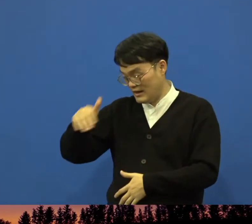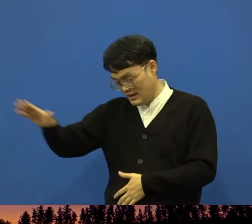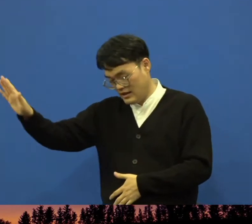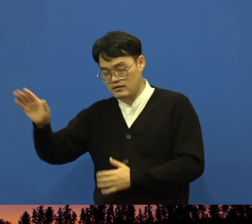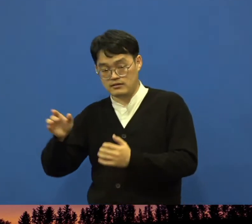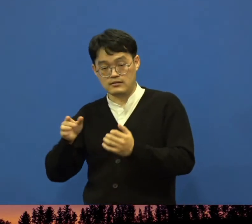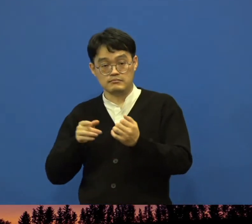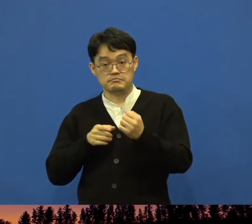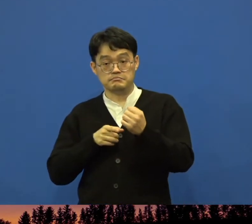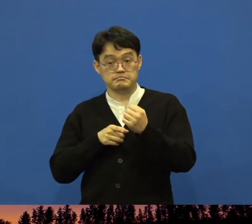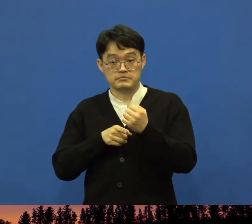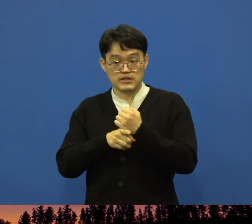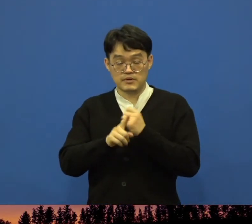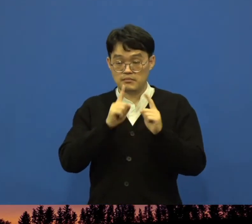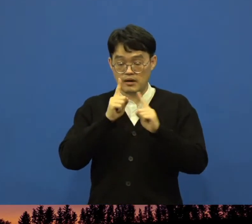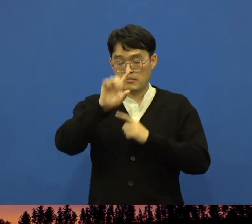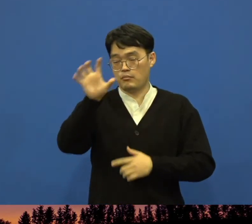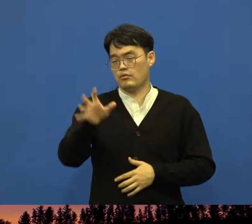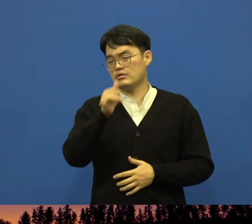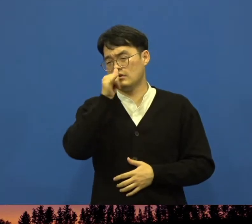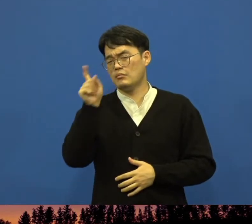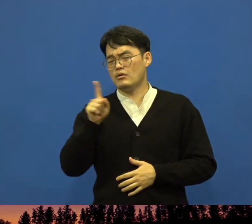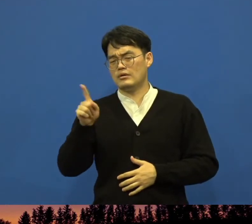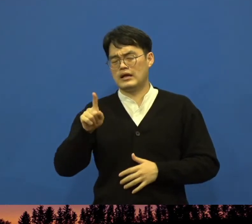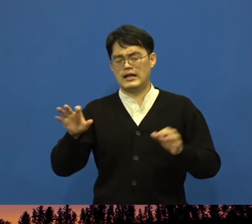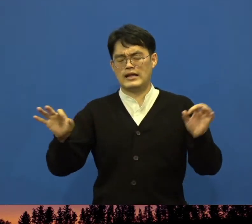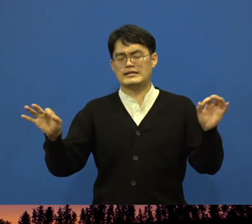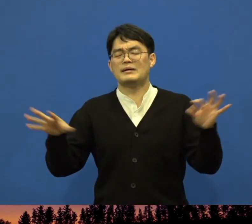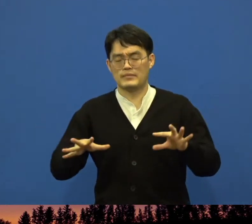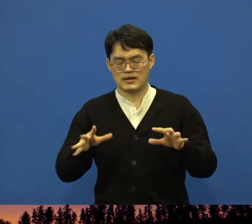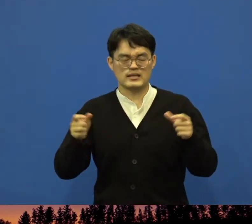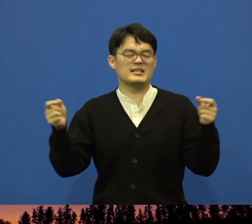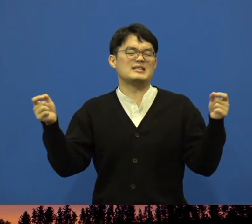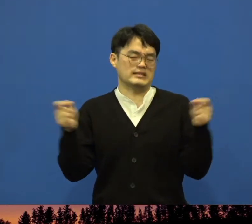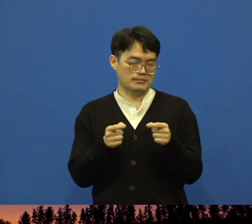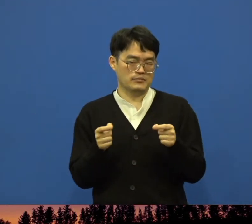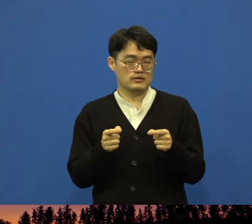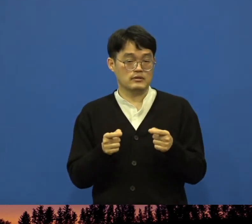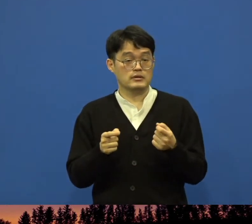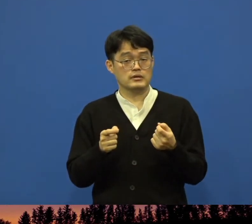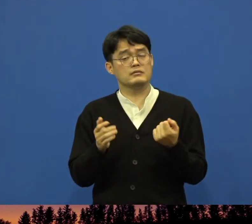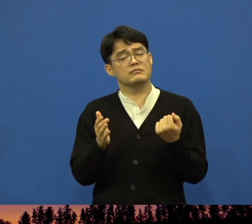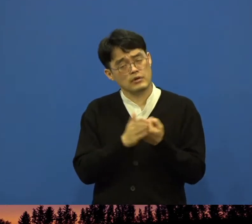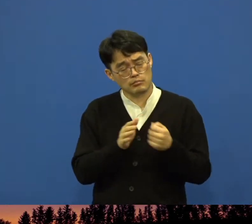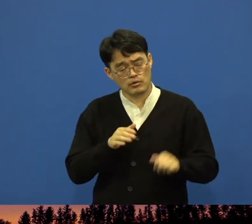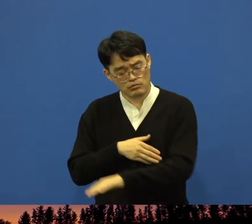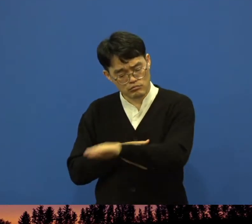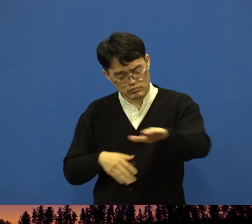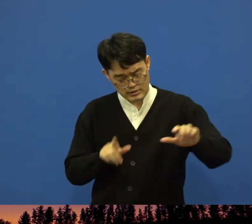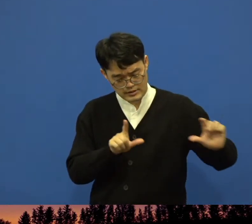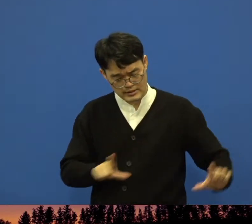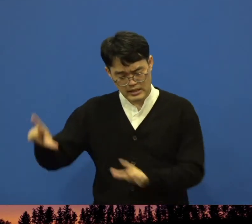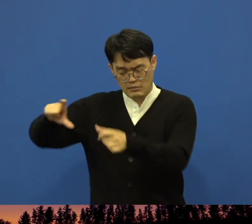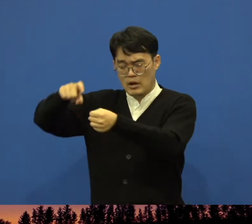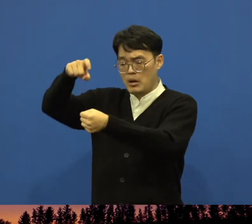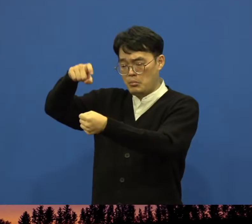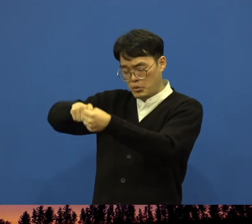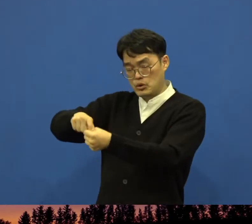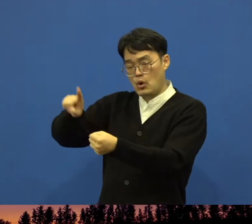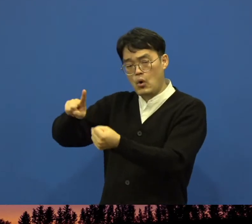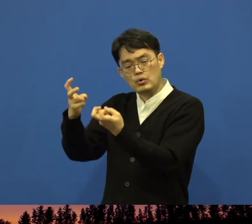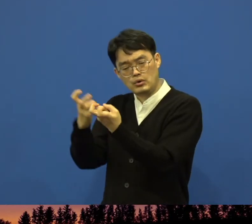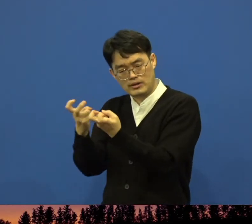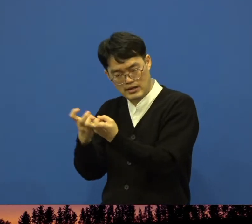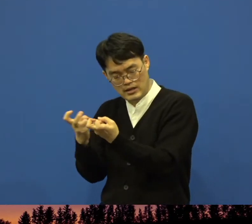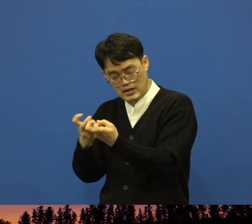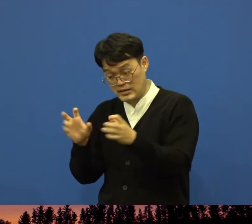전도서가 강조하고 싶은 것이죠. 그래서 딱 짧다는 겁니다. 무엇을 위해 살 것인가? 어디에 우리 인생의 무게를 두어야 될 것인가? 잠깐